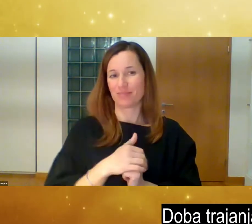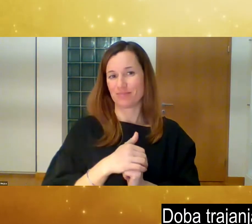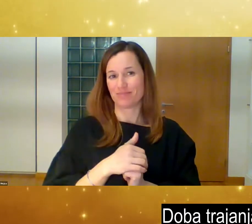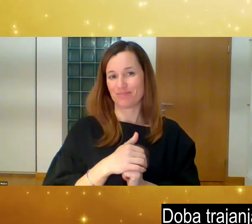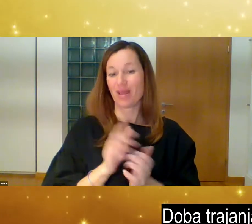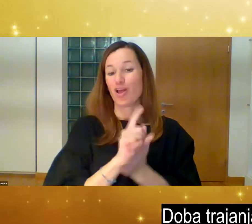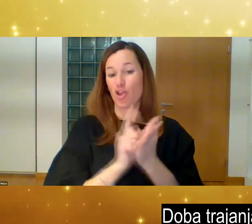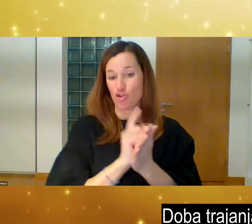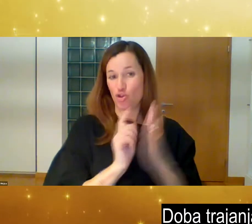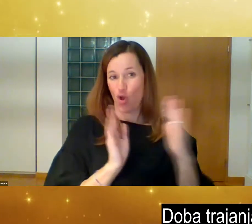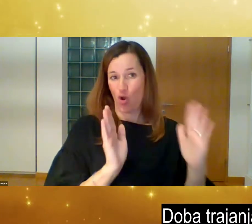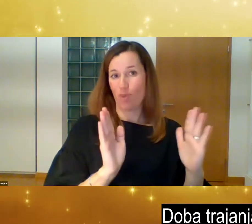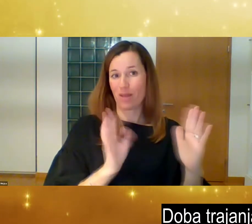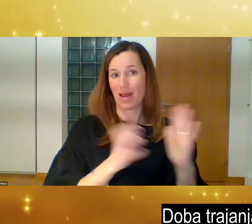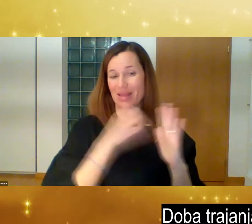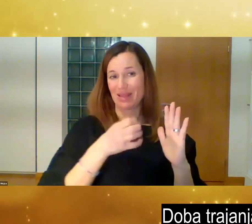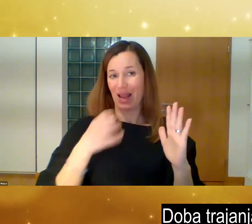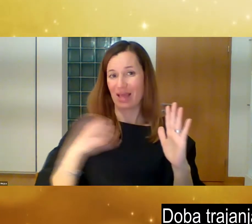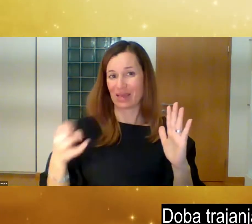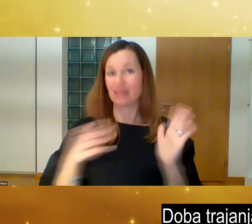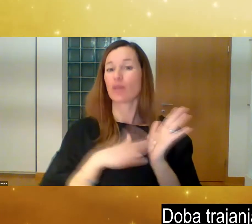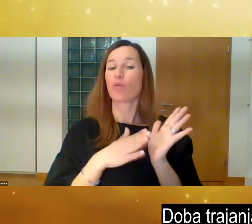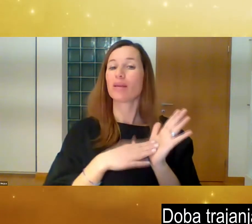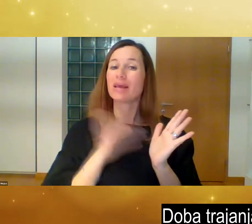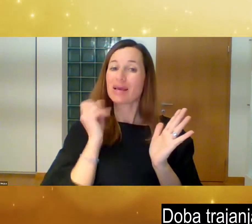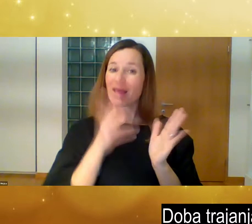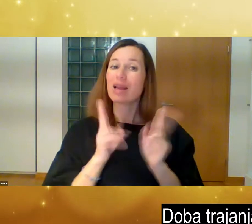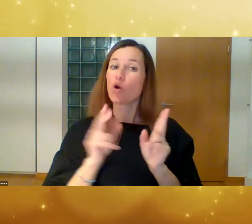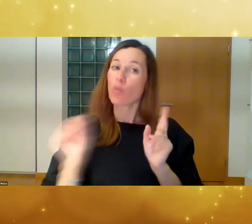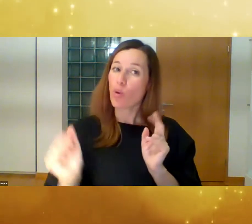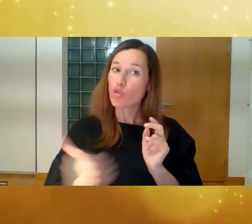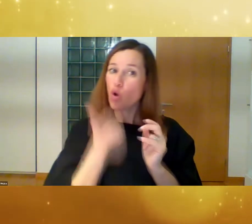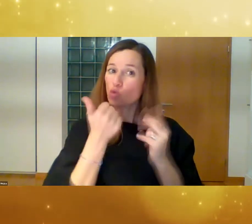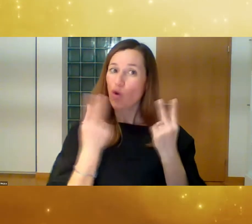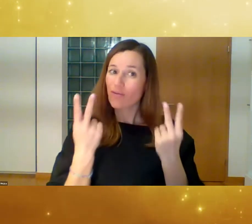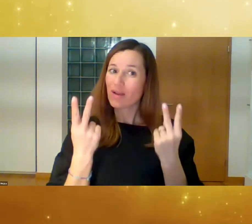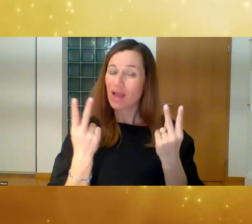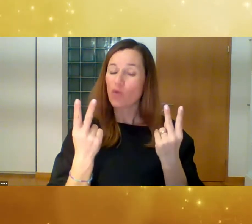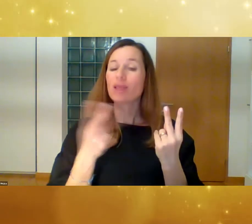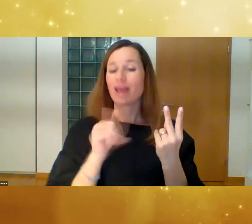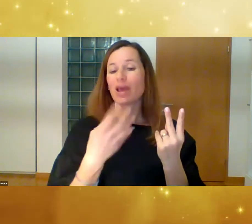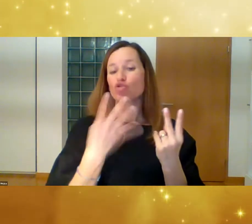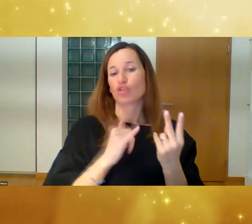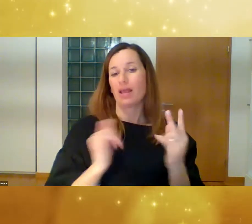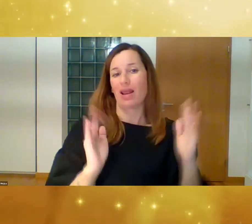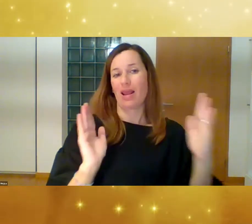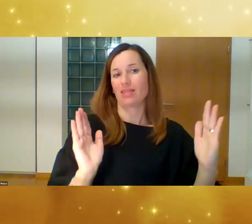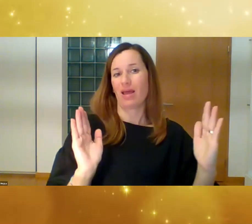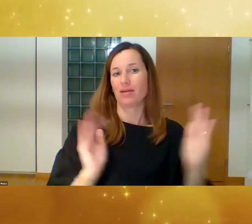Doba trajanja, se pravi, kdaj lahko ponovno uveljavljate, po 4 letih.